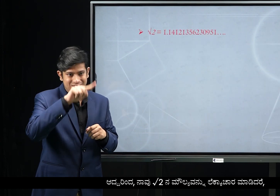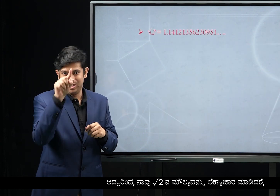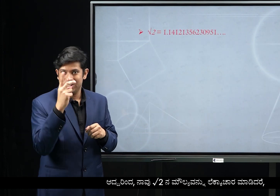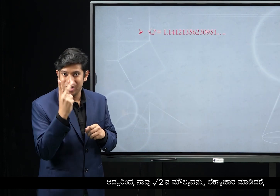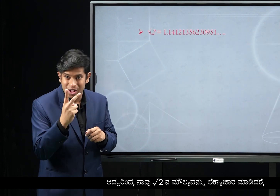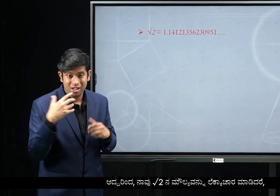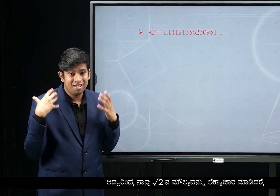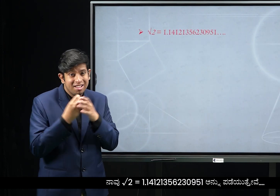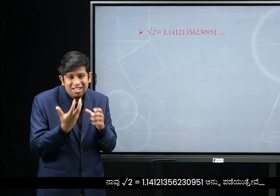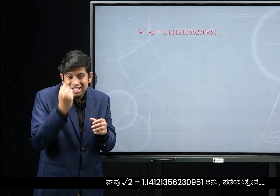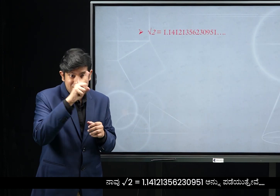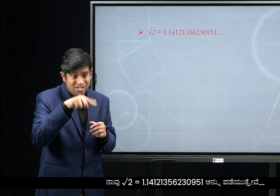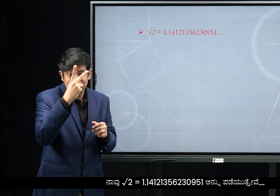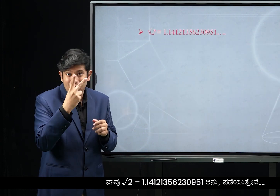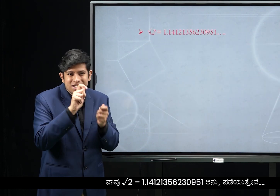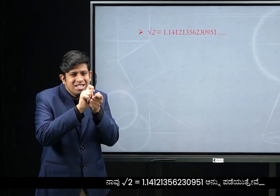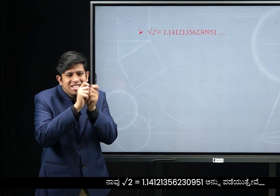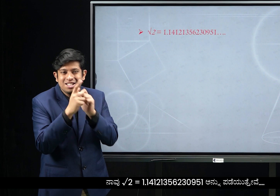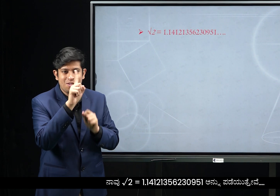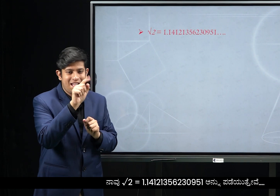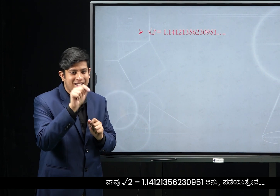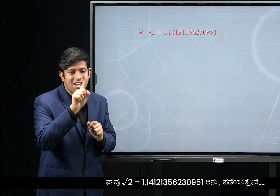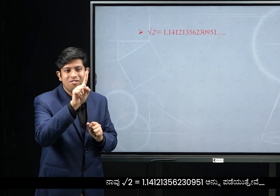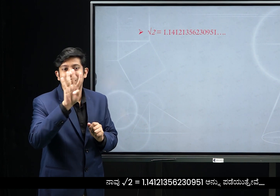ಲೆಕ್ಕಾಚಾರ ಮಾಡಿದರೆ ನಾವು ವರ್ಗಮೂಲ 2 ಈಕ್ವಲ್ಸ್